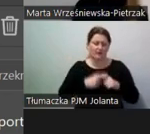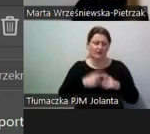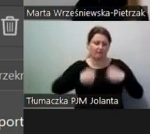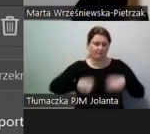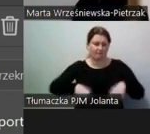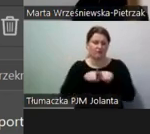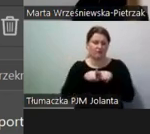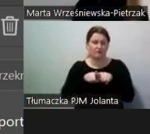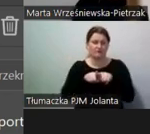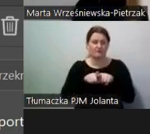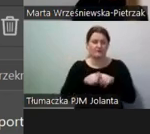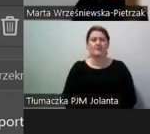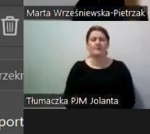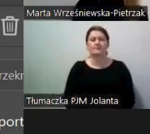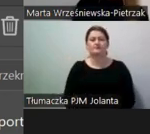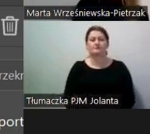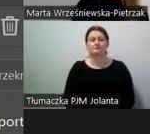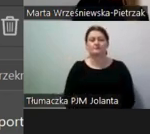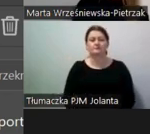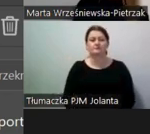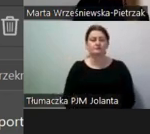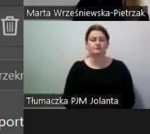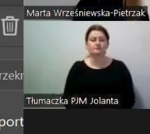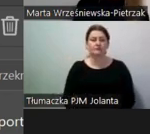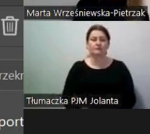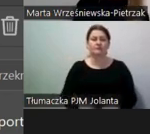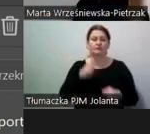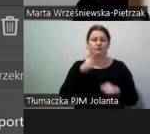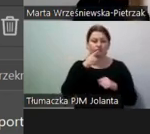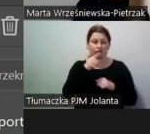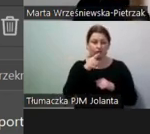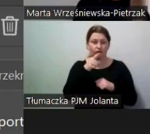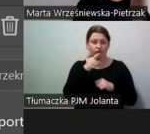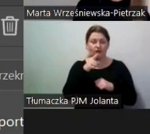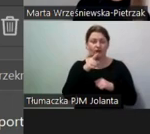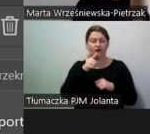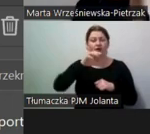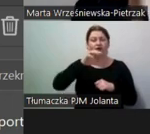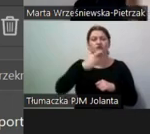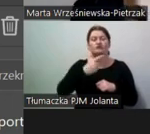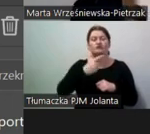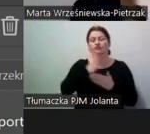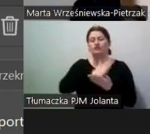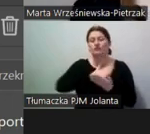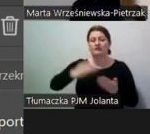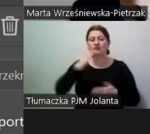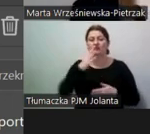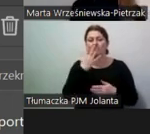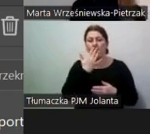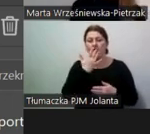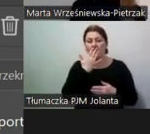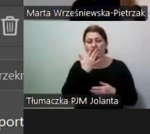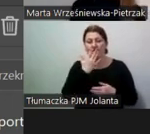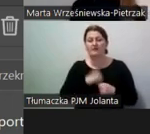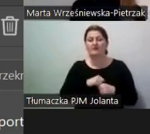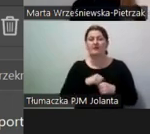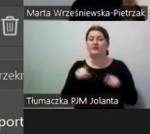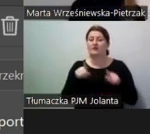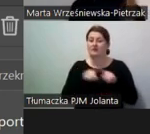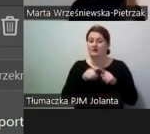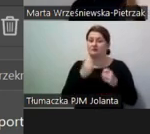wypełnili, zarówno w przedziale poszczególnych kategorii części mowy, jak i, co też jest